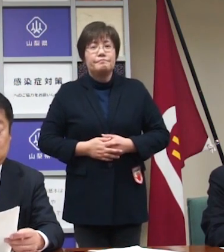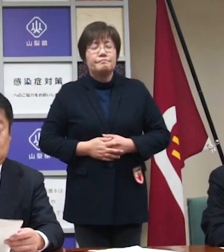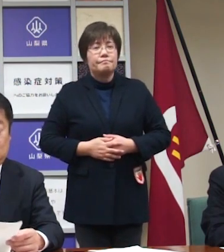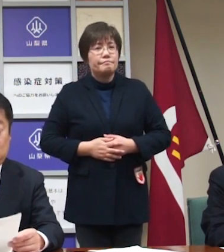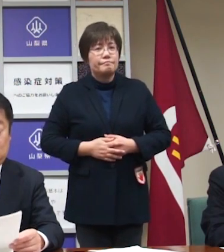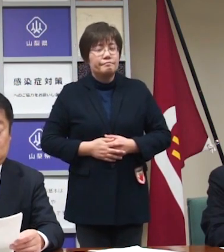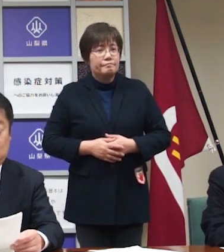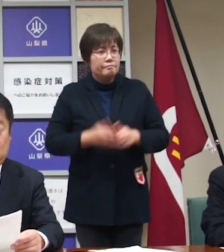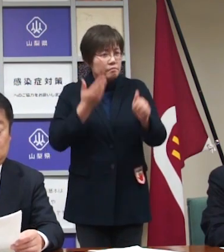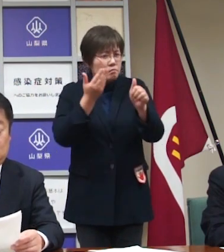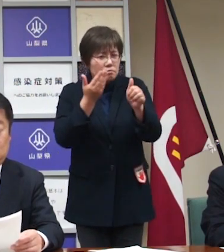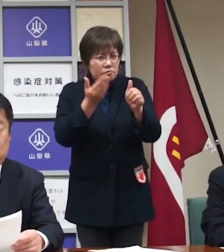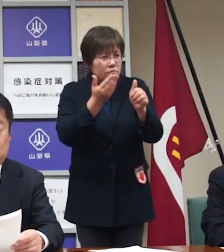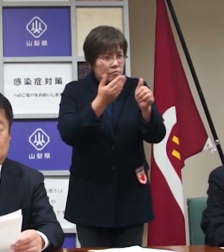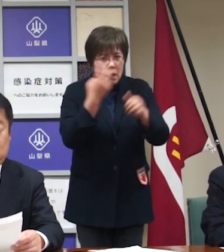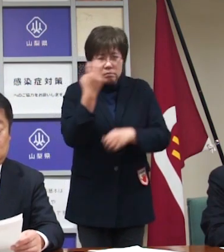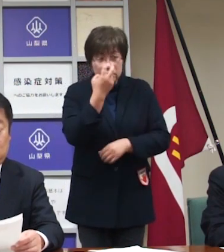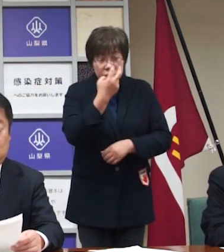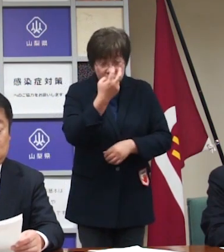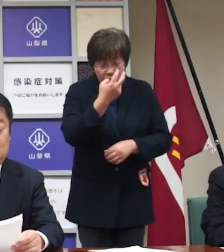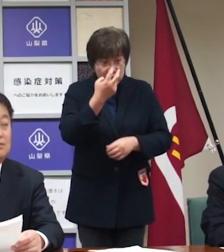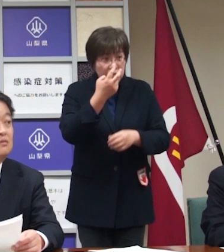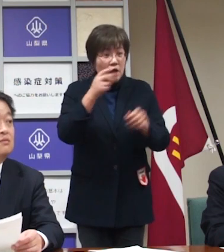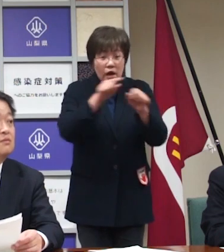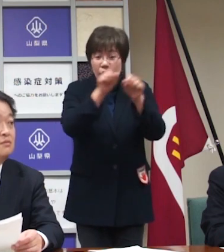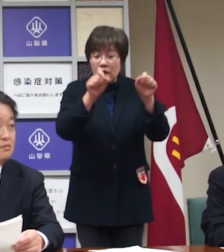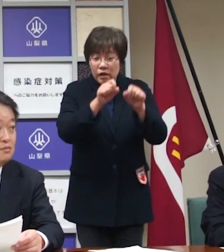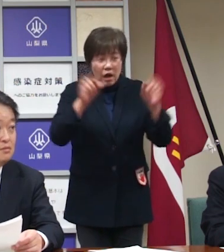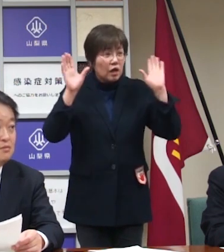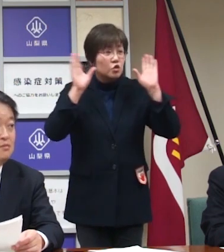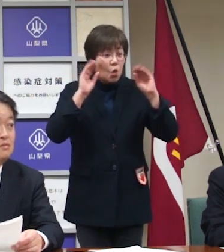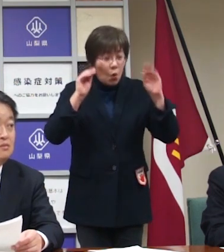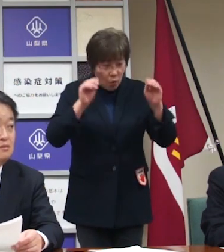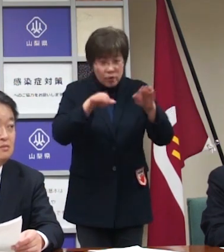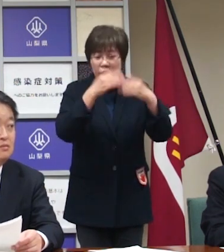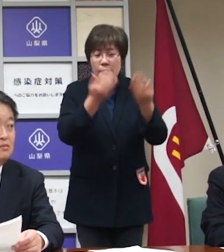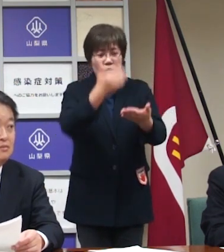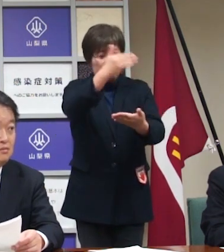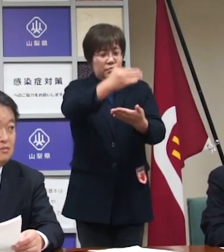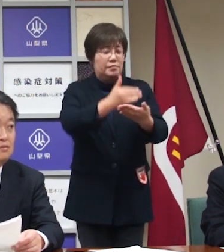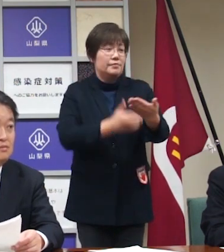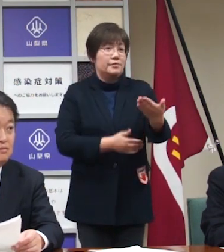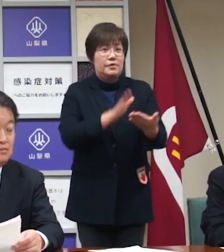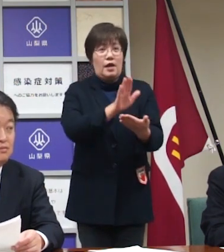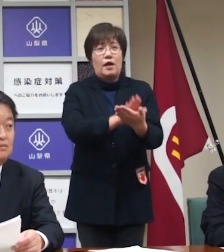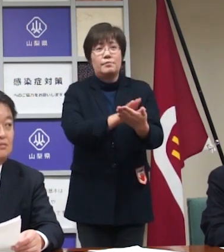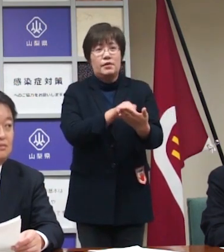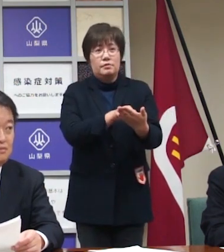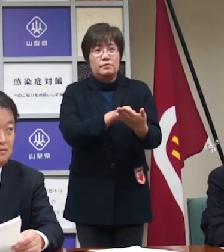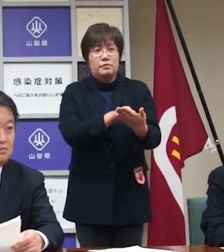聞き取った情報をそのままこの紙に落としていますので。